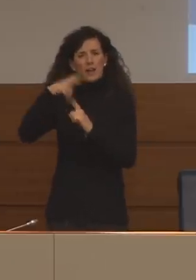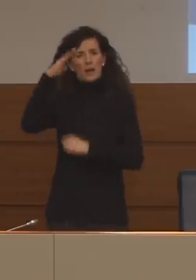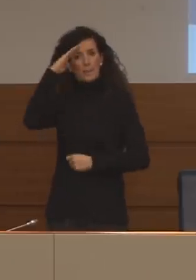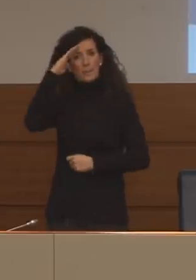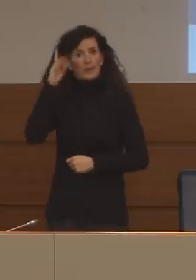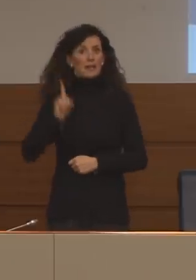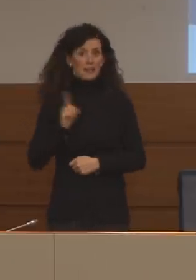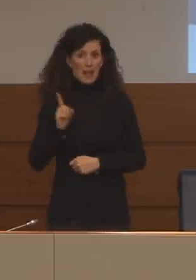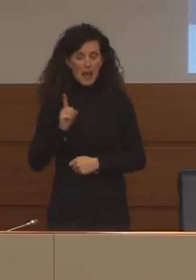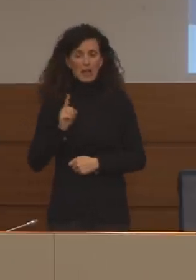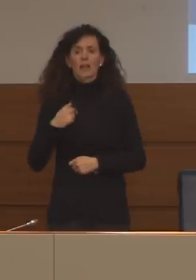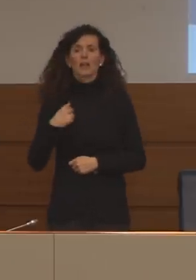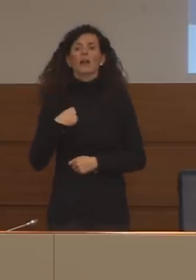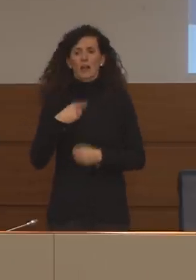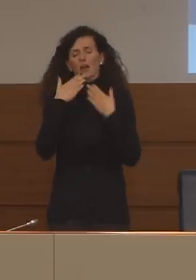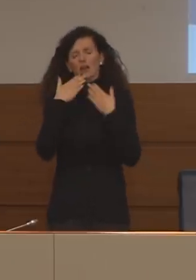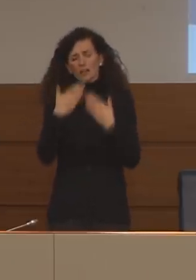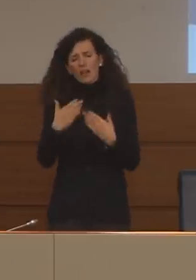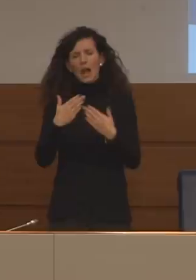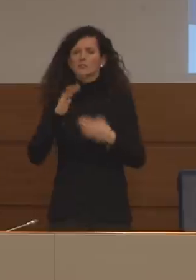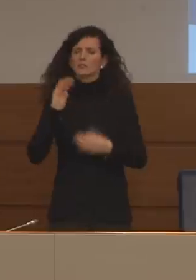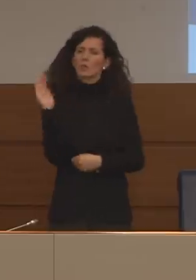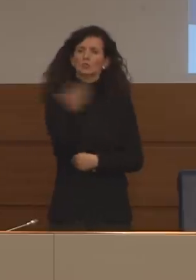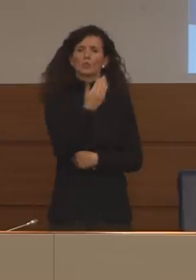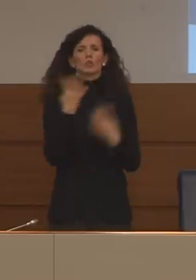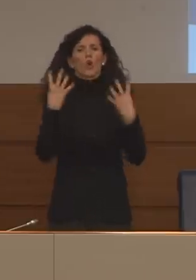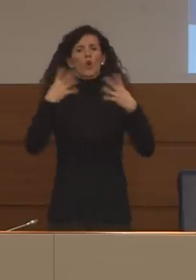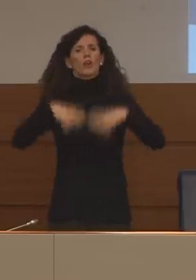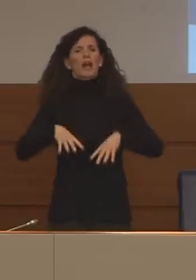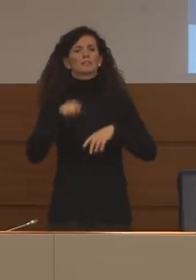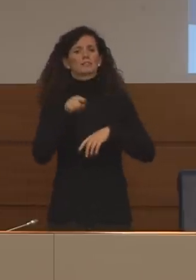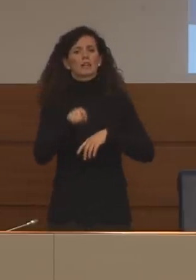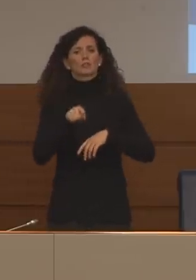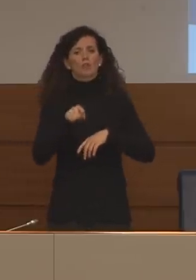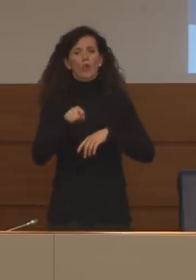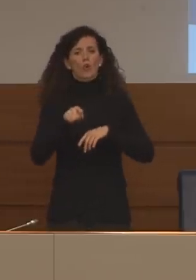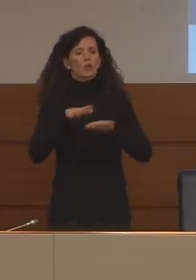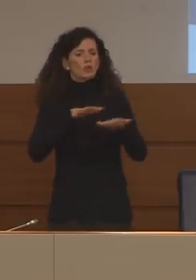militare voglio ringraziare tutte le organizzazioni che hanno